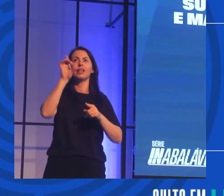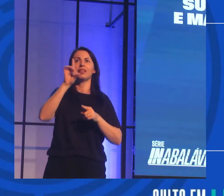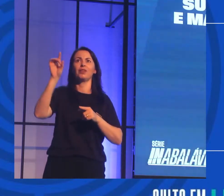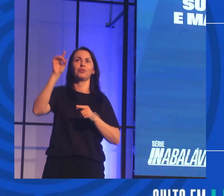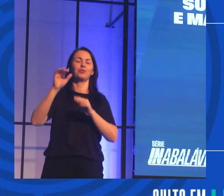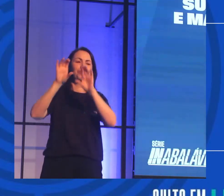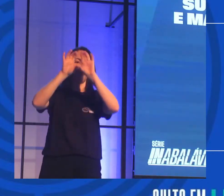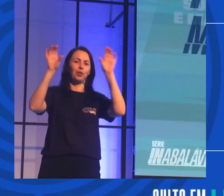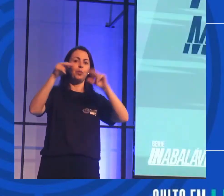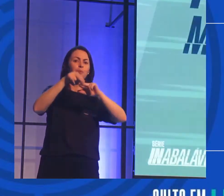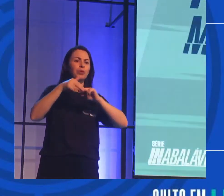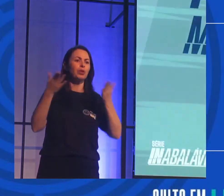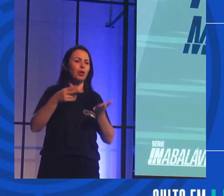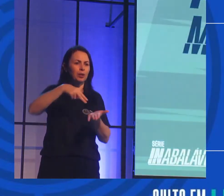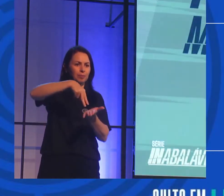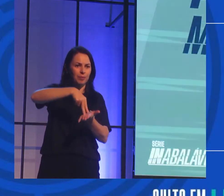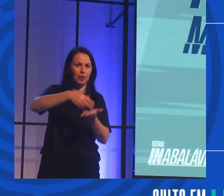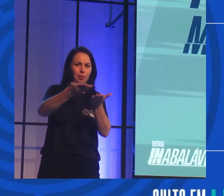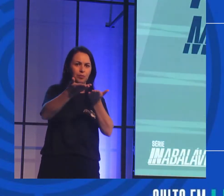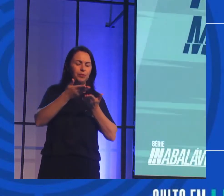momento.